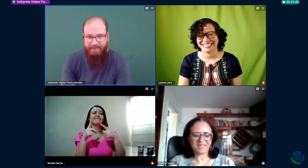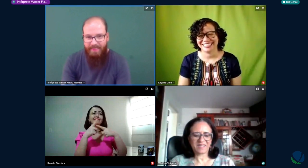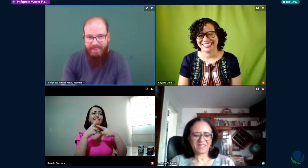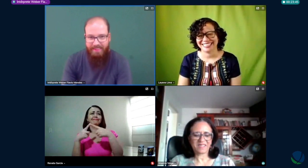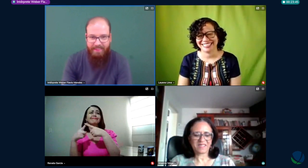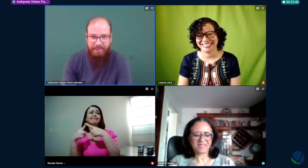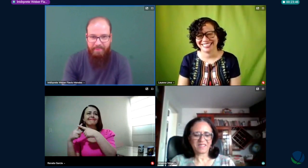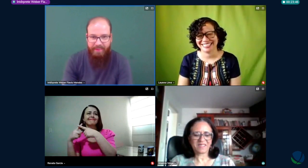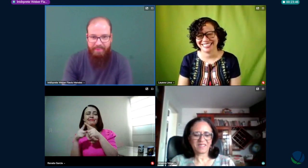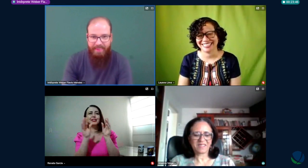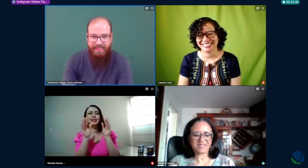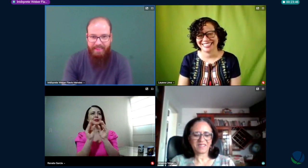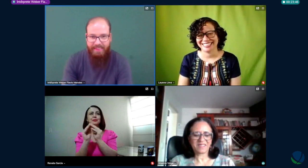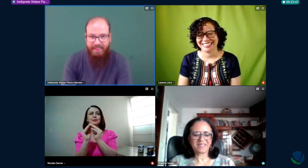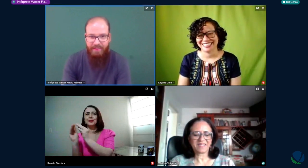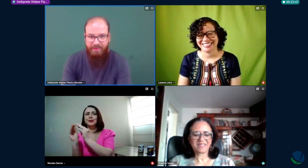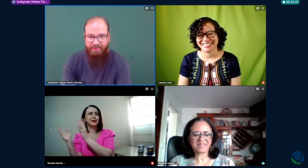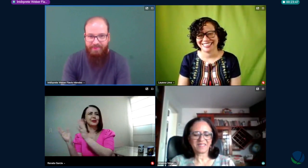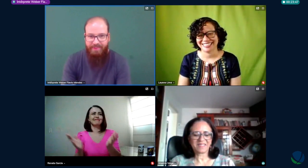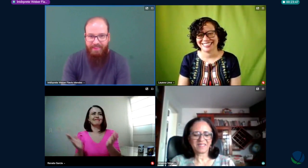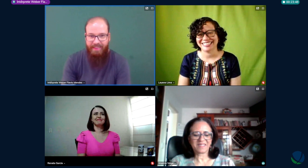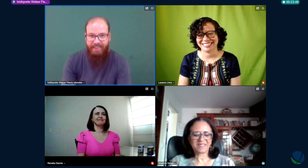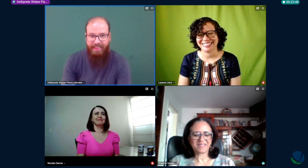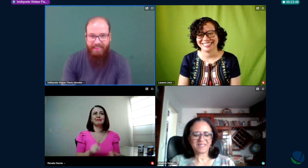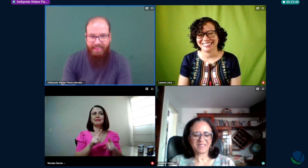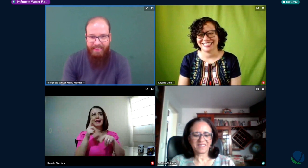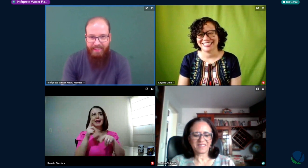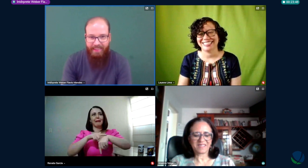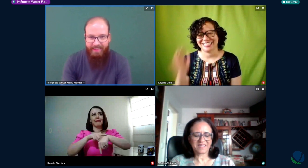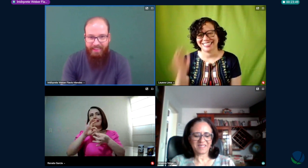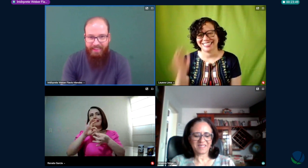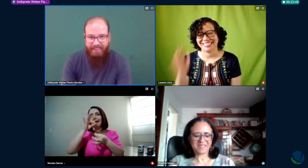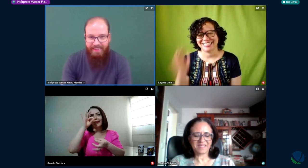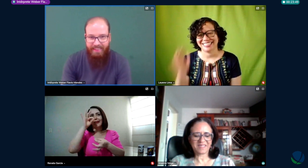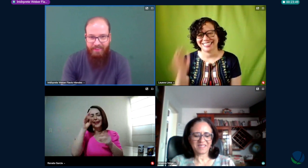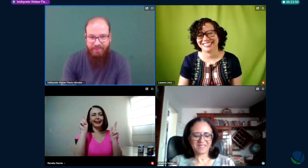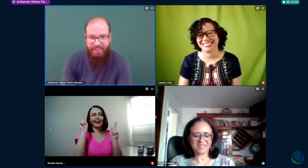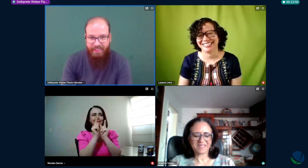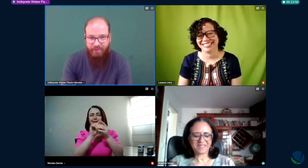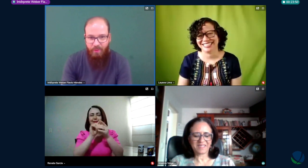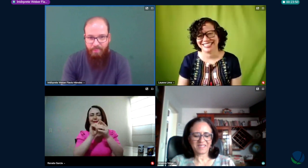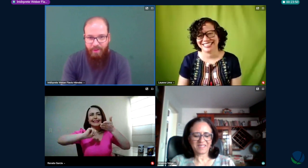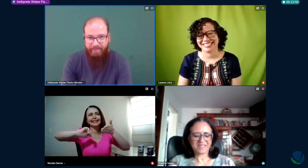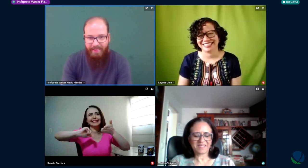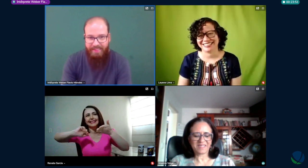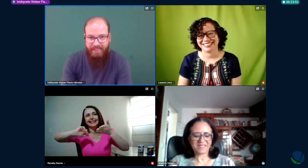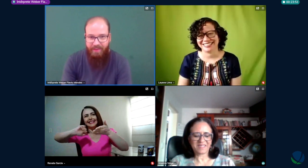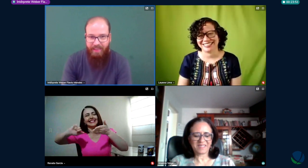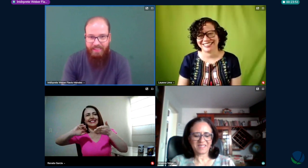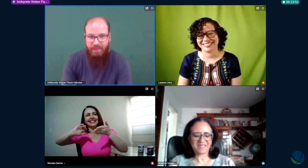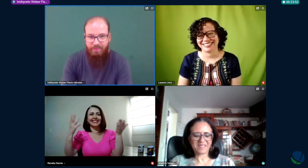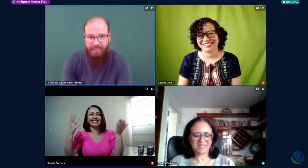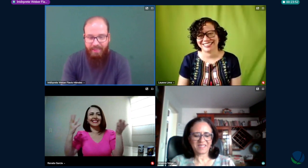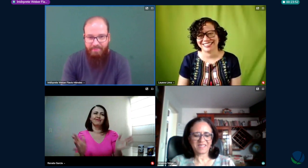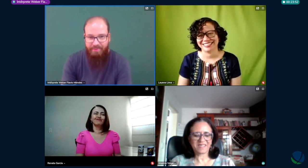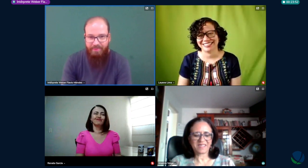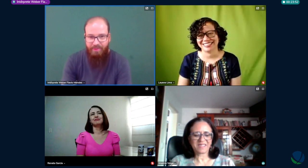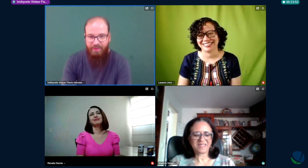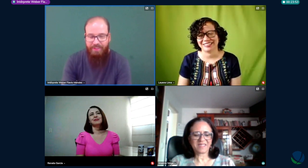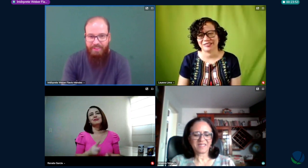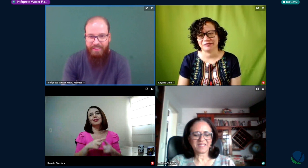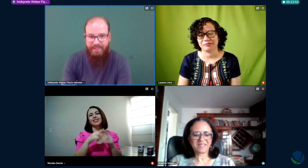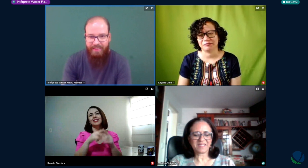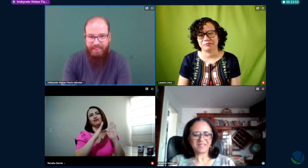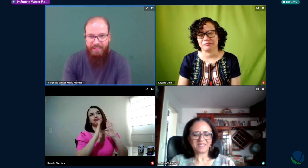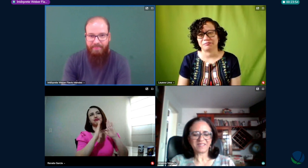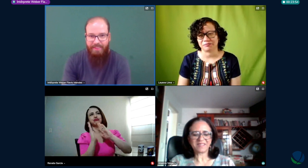Laiane está parabenizando pela apresentação. E aí a Renata agradecendo e disse que ficou um pouco apreensiva em relação ao tempo.